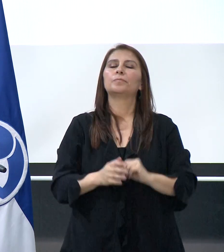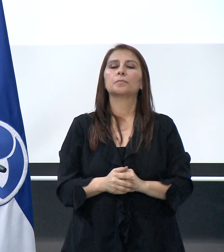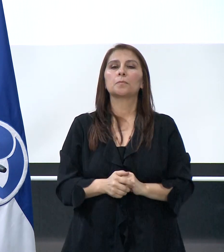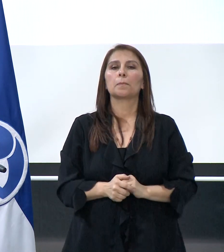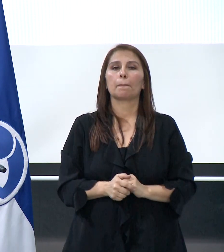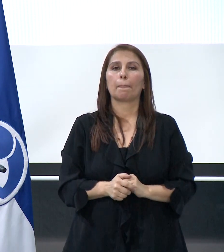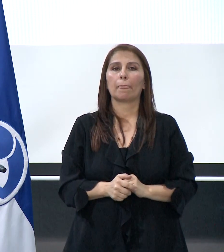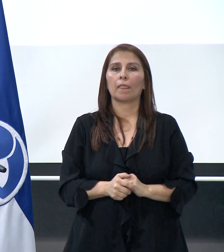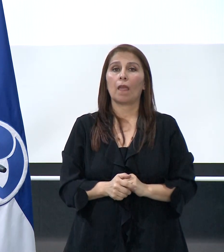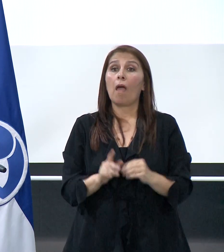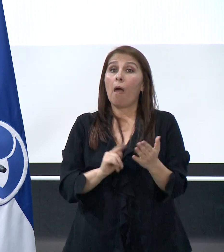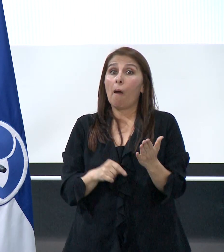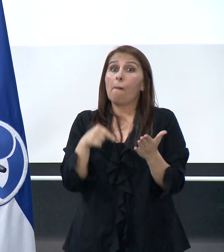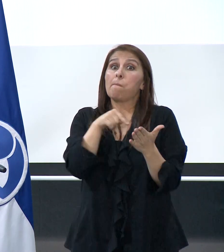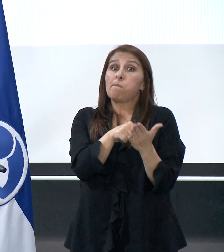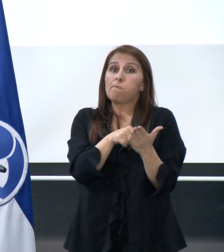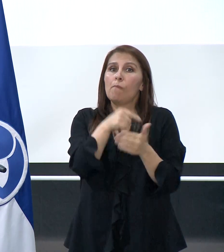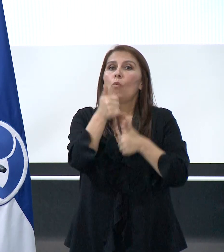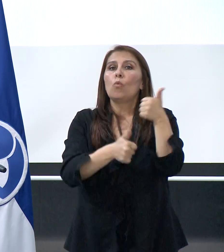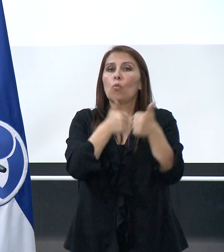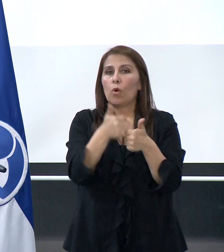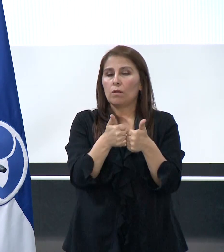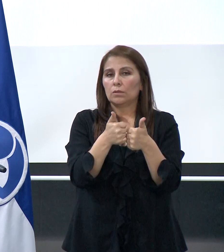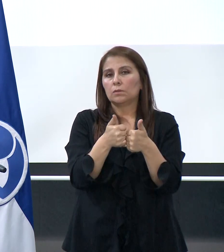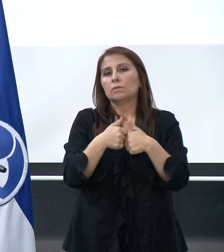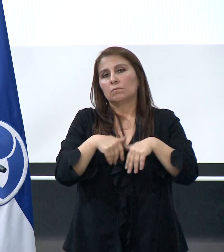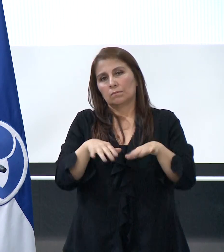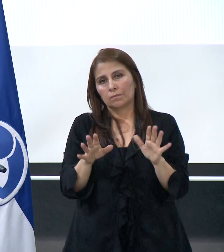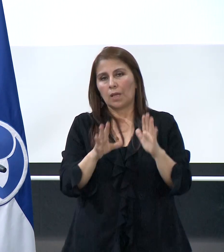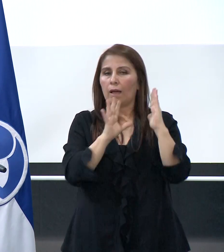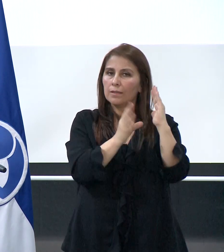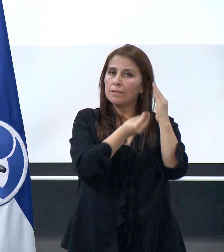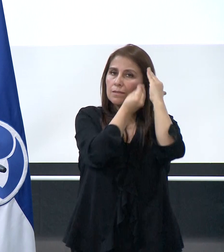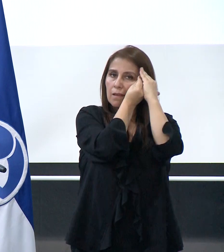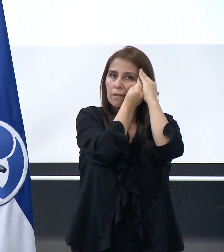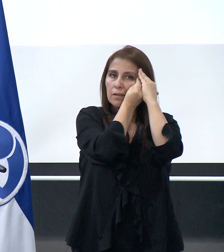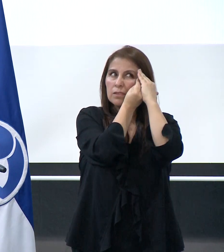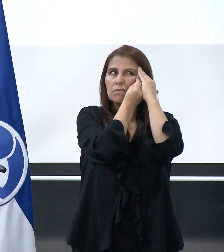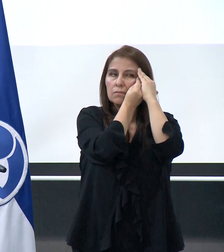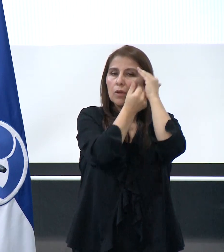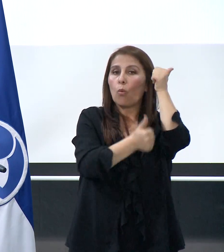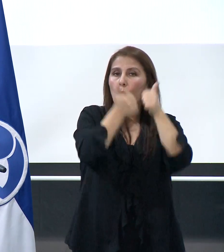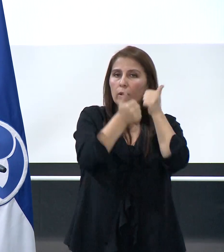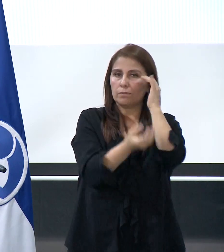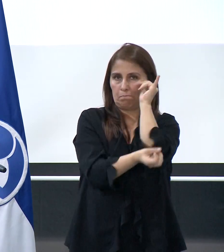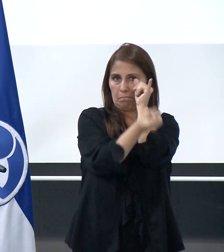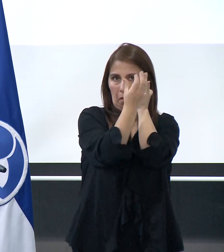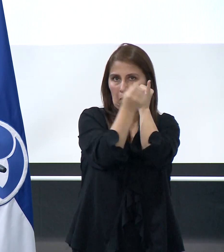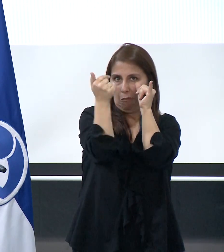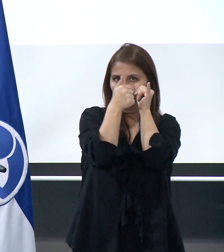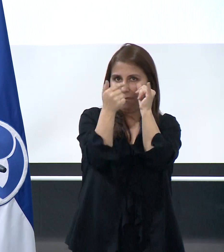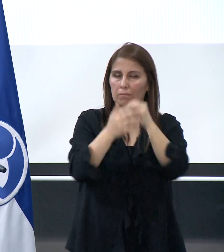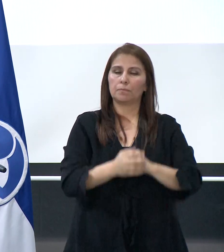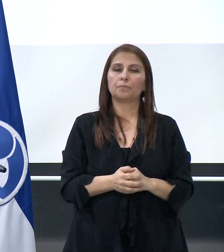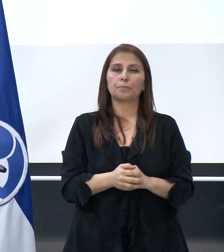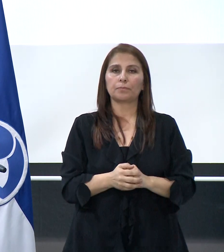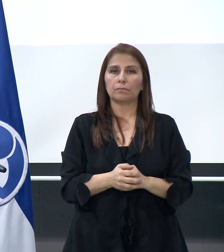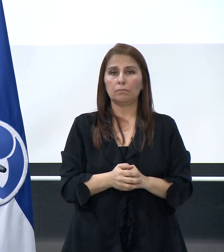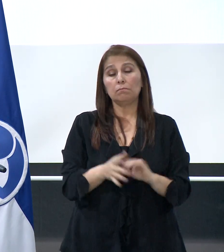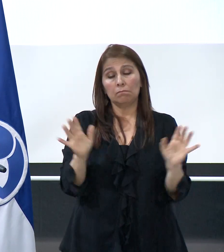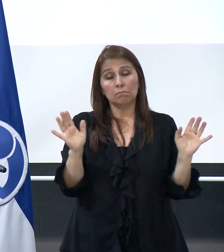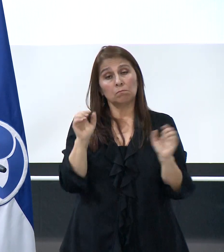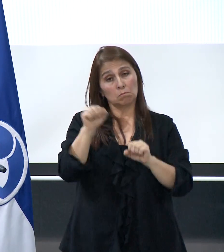dentro de los cuales se encuentra de manera especial los saberes pedagógicos con lo anterior estamos en condiciones de afirmar